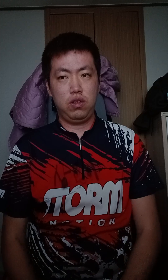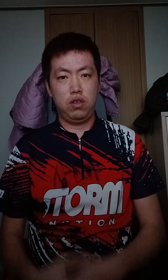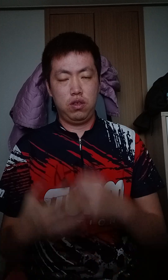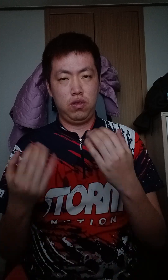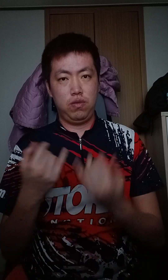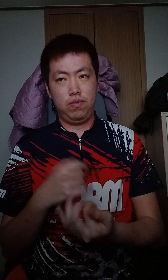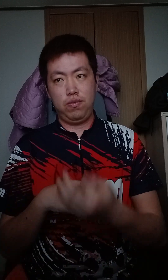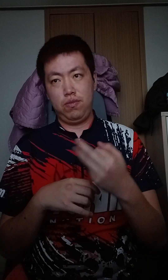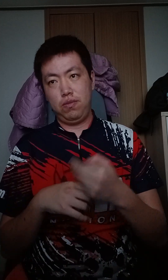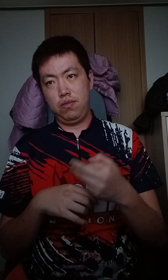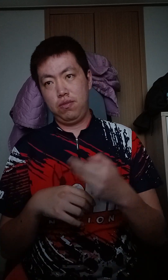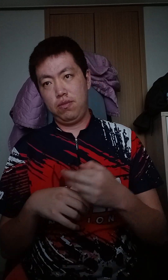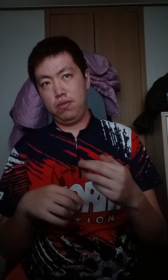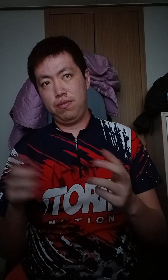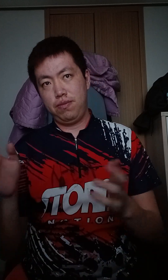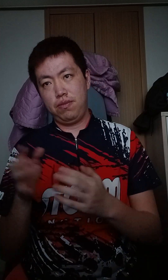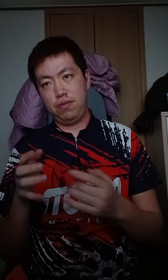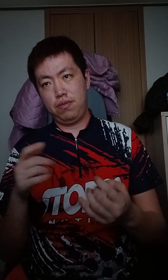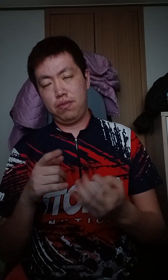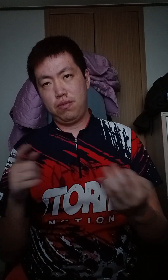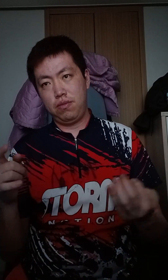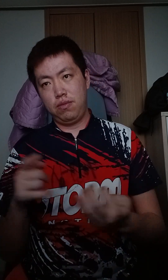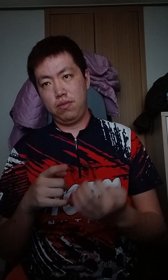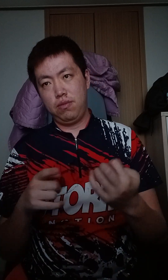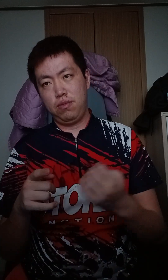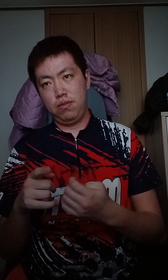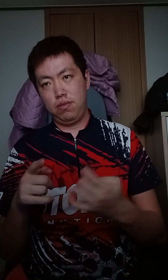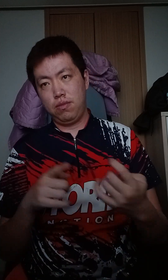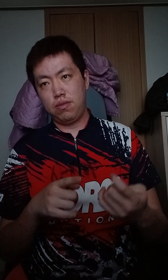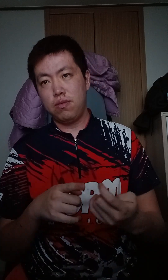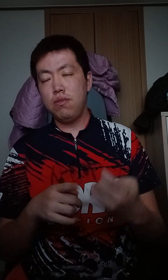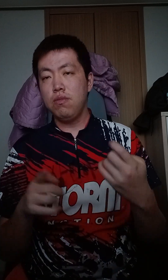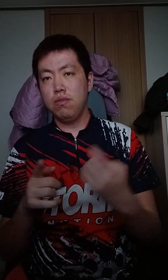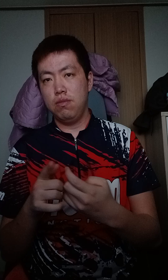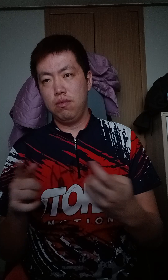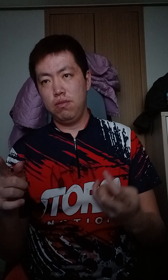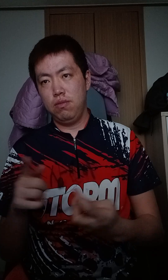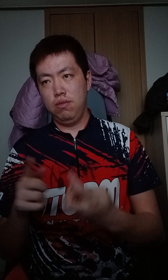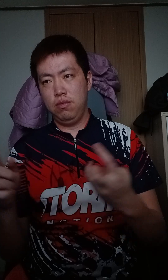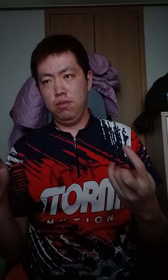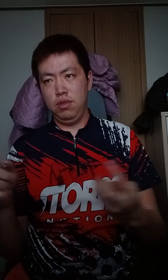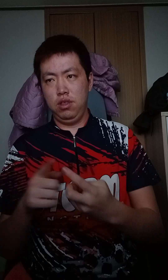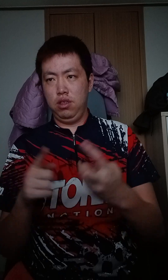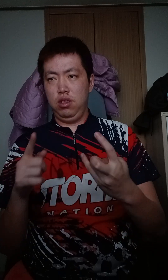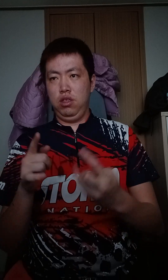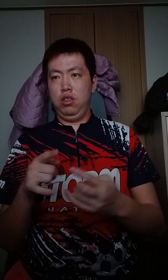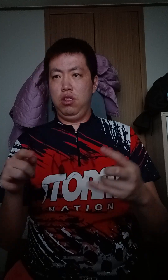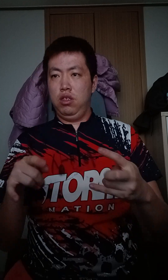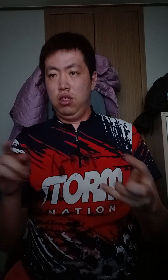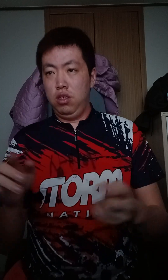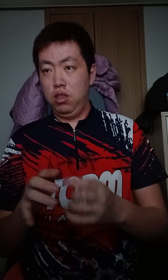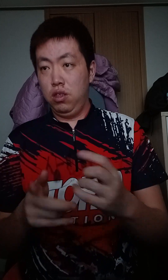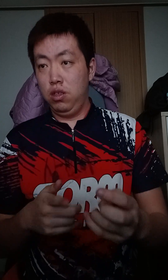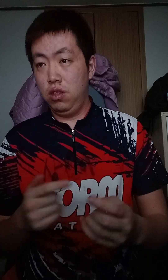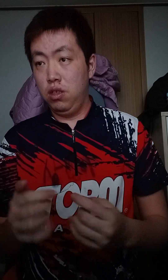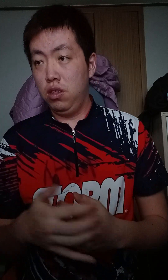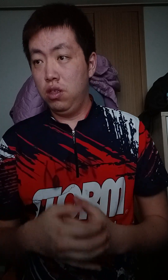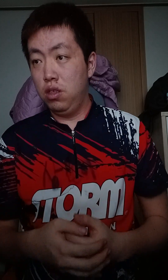국가에서 다 하지 못하니까 그 센터에서 하고 있는데 좀 더 장애인들에게 뭐 접근성이라든지 안전하고 편리한